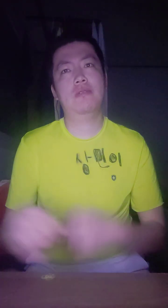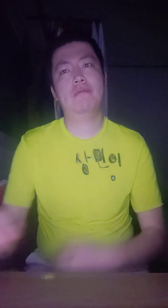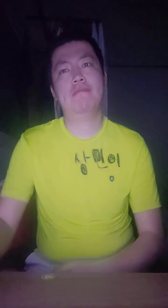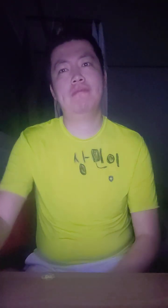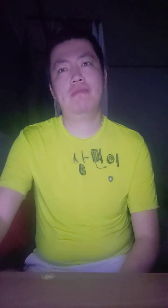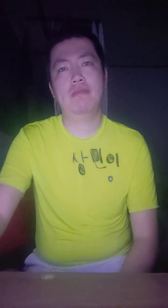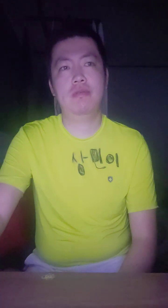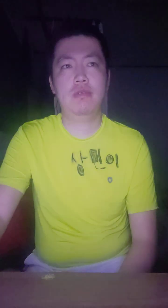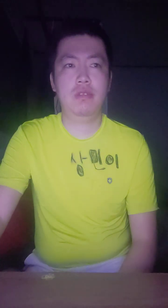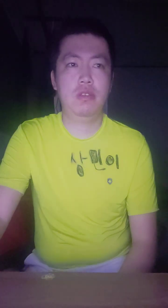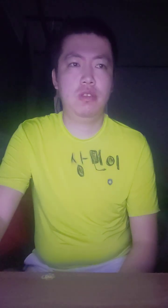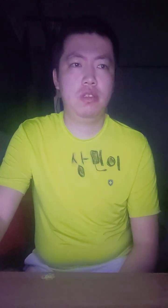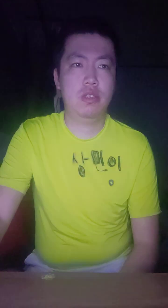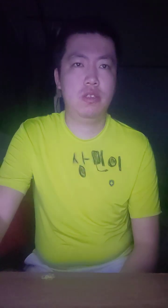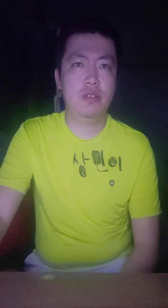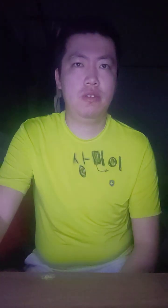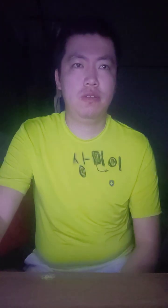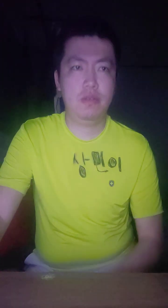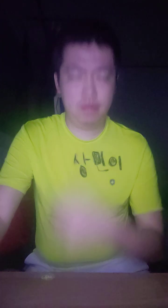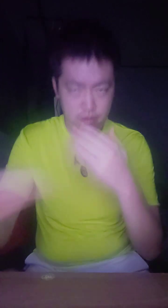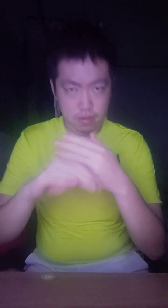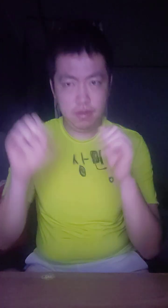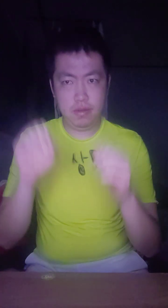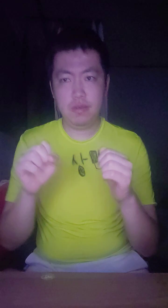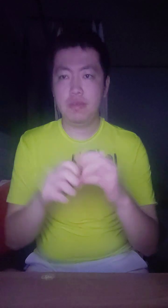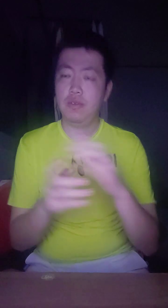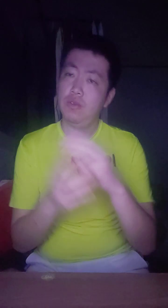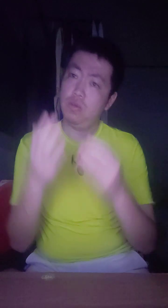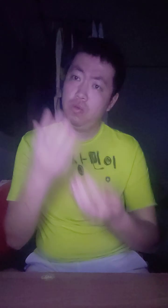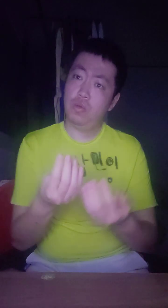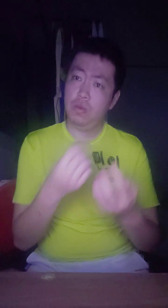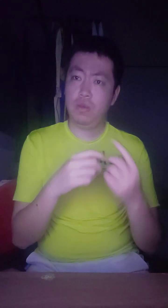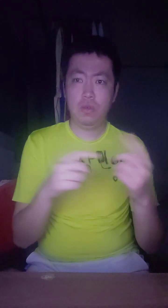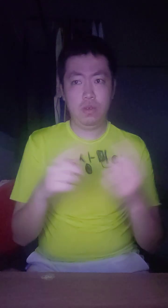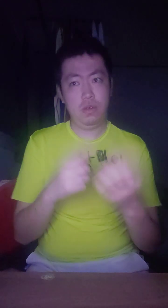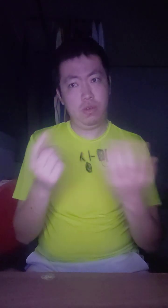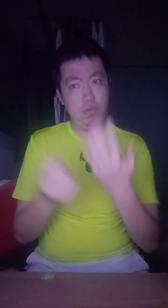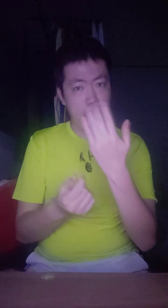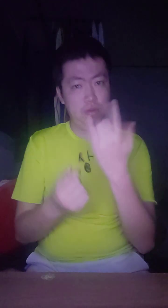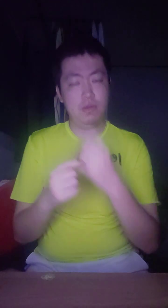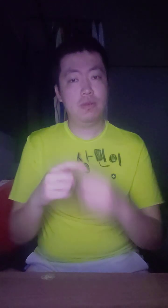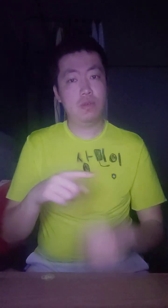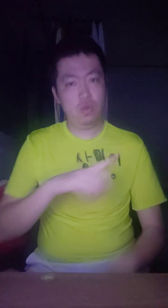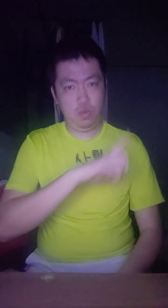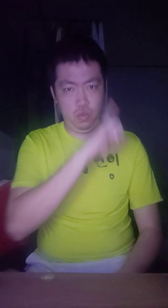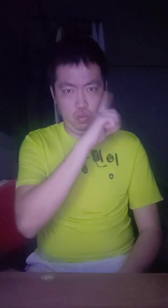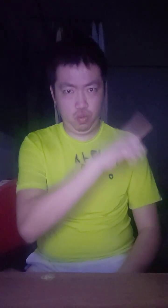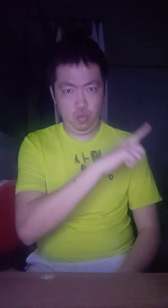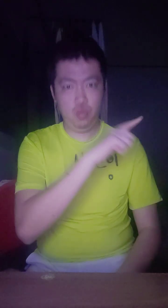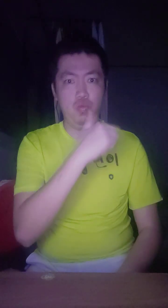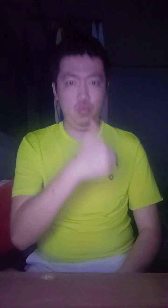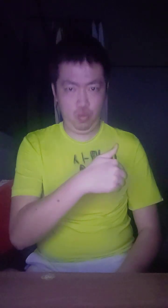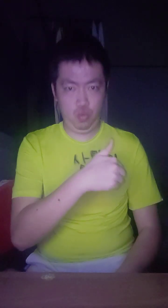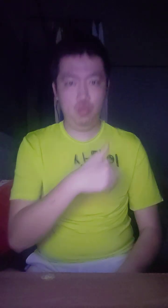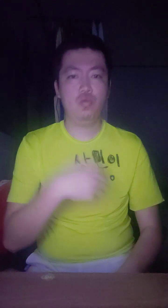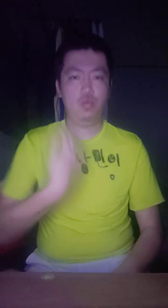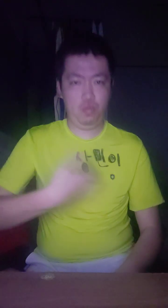정기영입니다. 네, 안녕하십니까. 김현우입니다. 더 많은 뉴스와 라이브 이벤트를 보고 싶으시면 화면 오른쪽을 눌러서 구독해